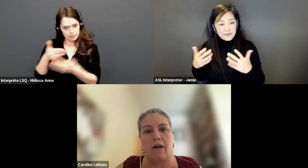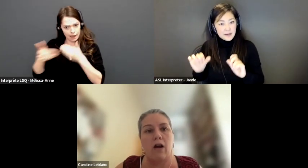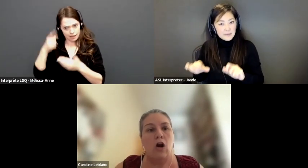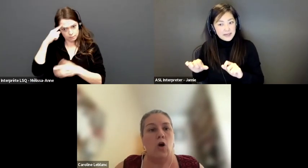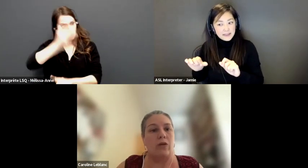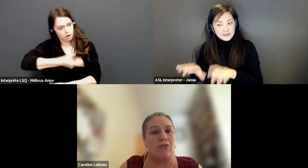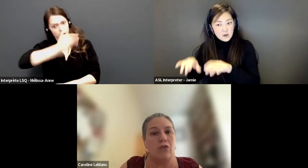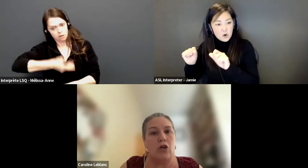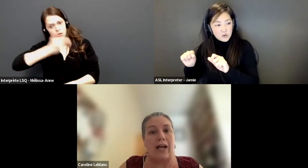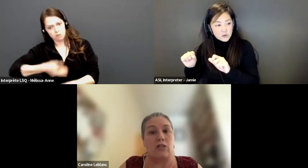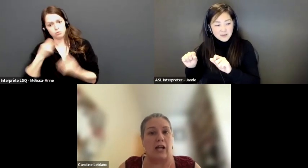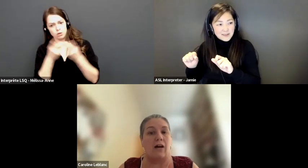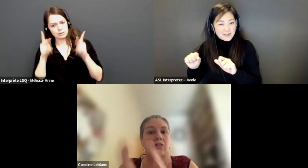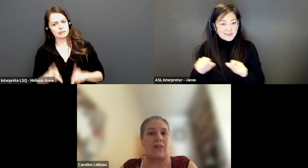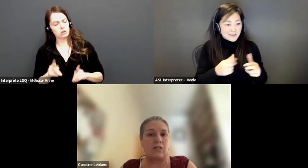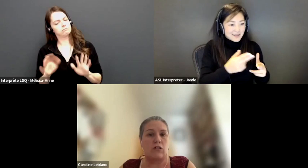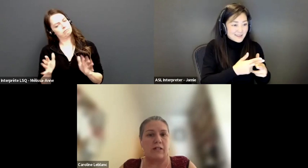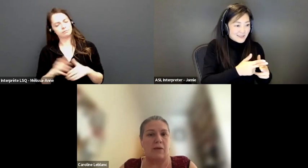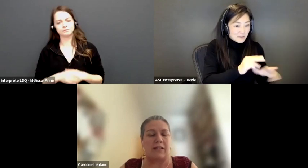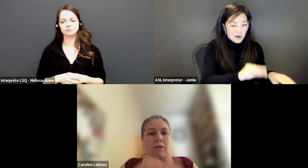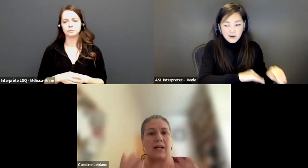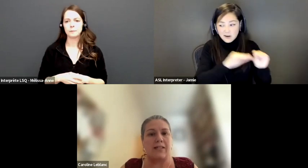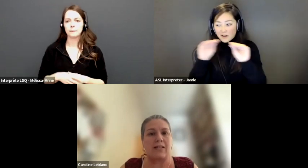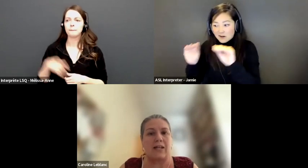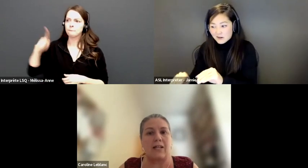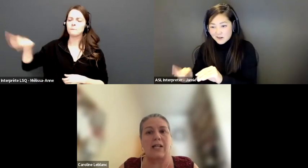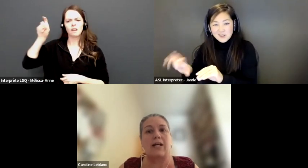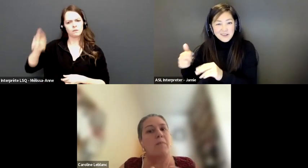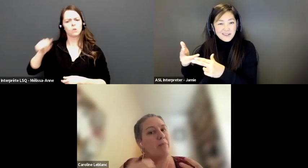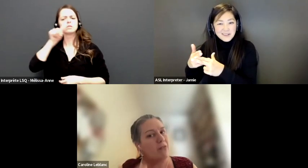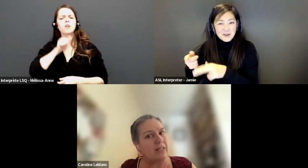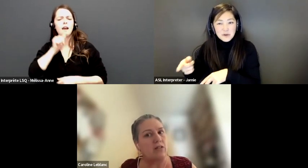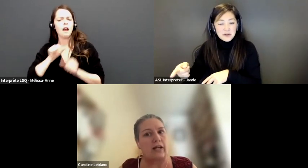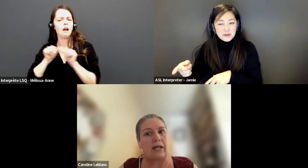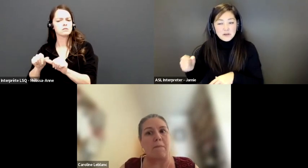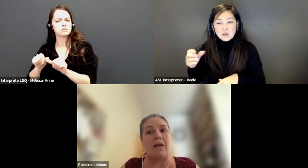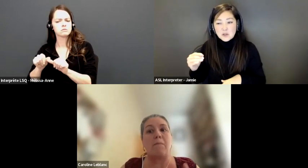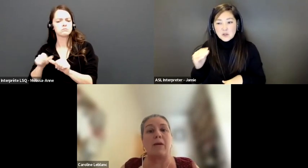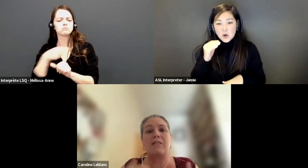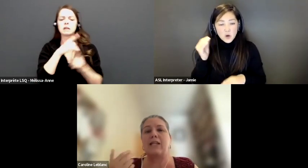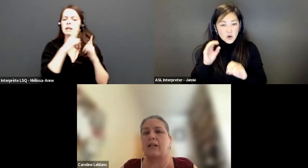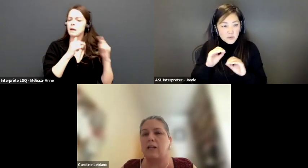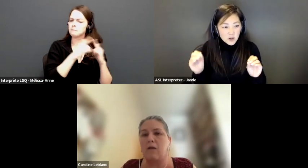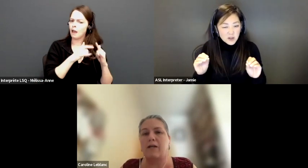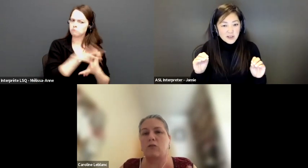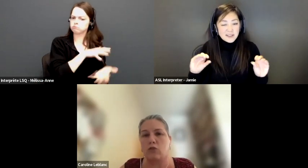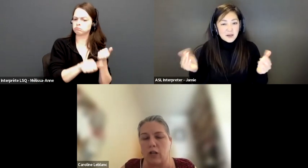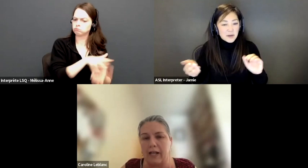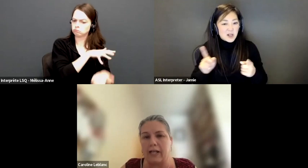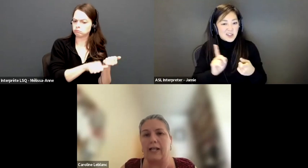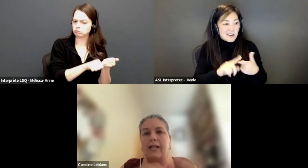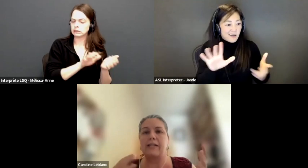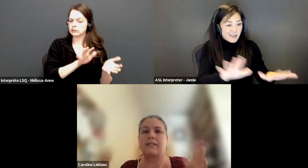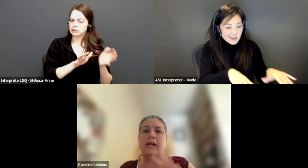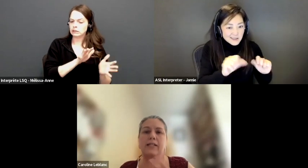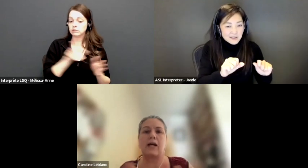Alors, au niveau de la tolérance versus le démantèlement, dans certains cas, les campements peuvent être tolérés. Mais même si les campements sont